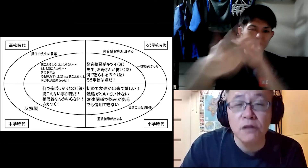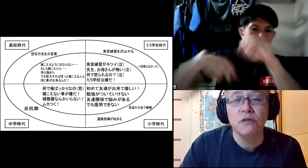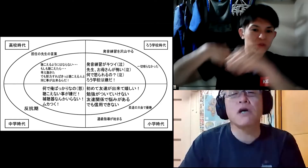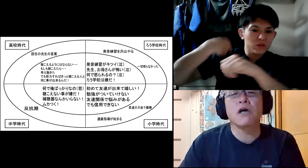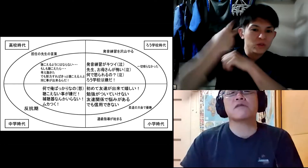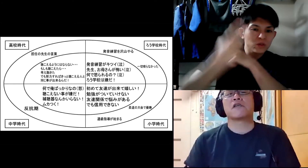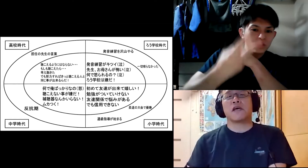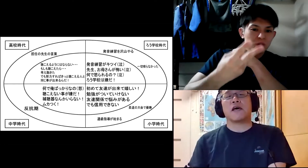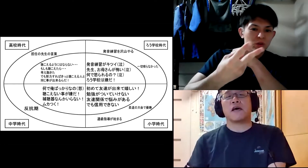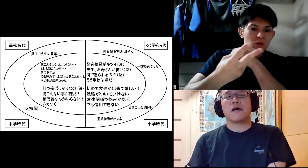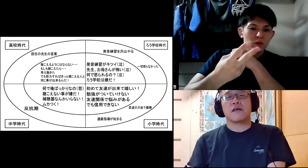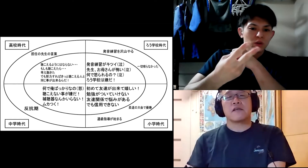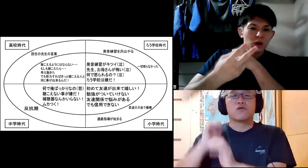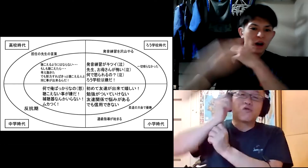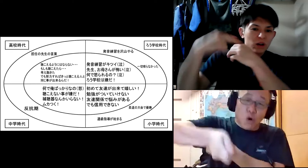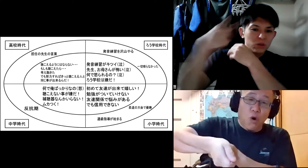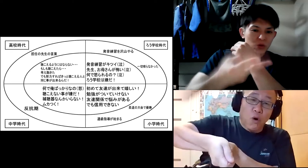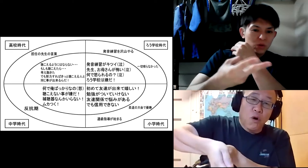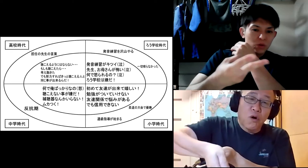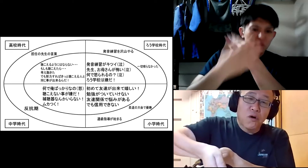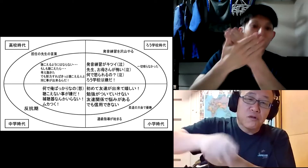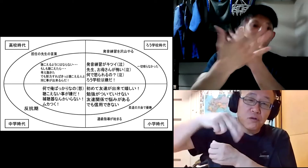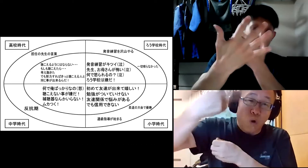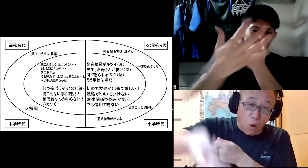初めて入学式で柔道。